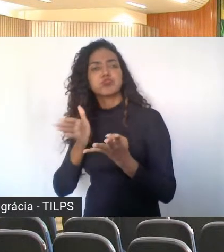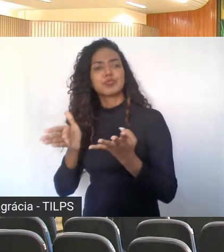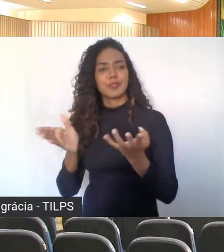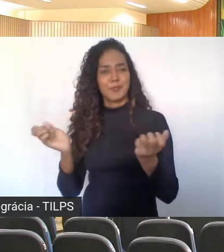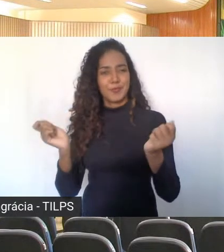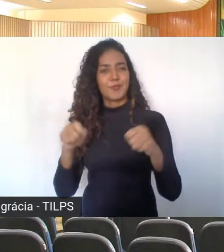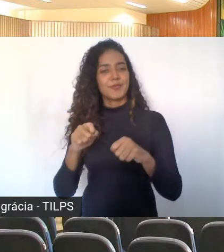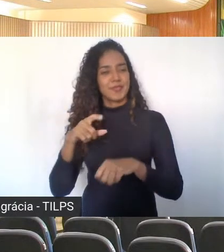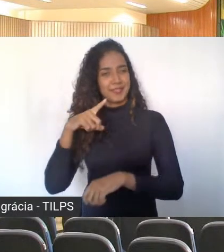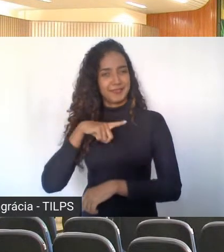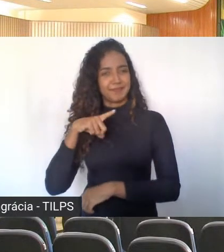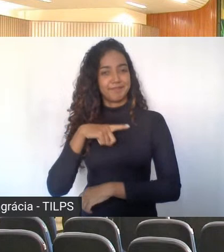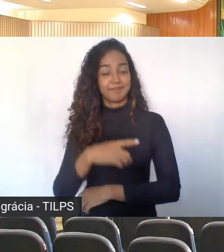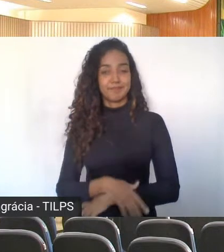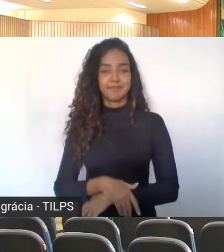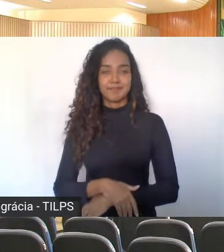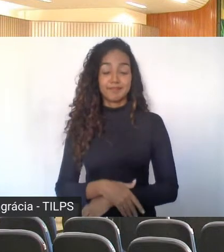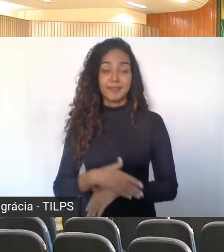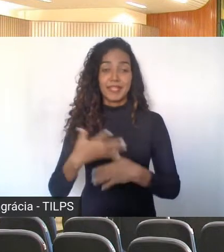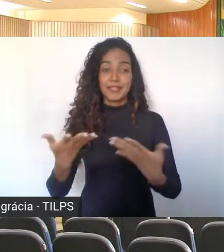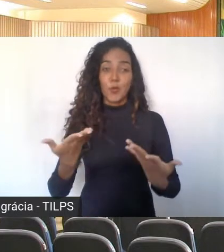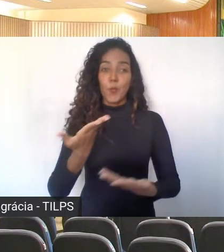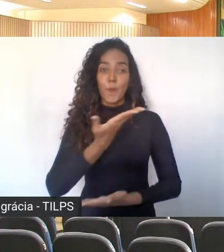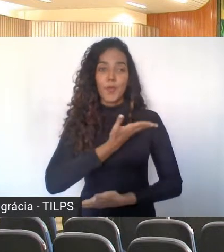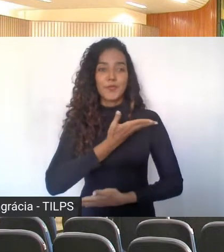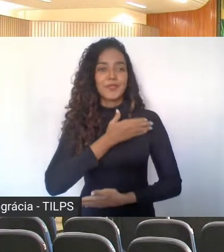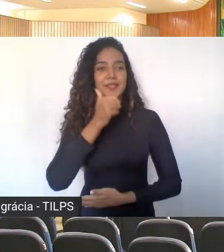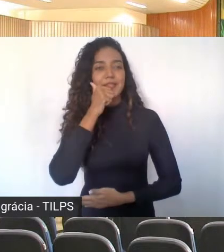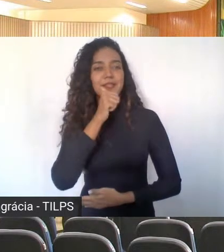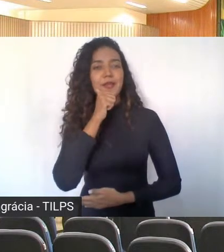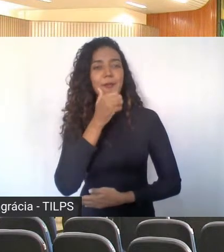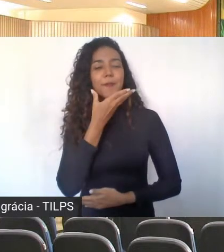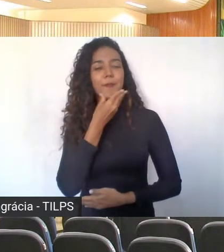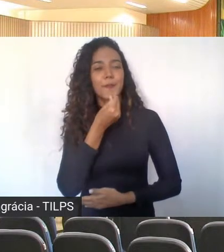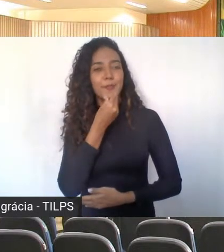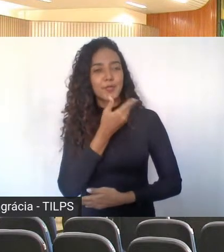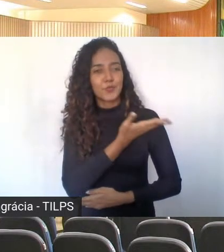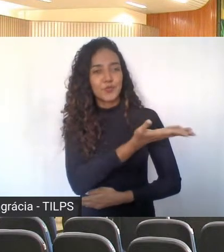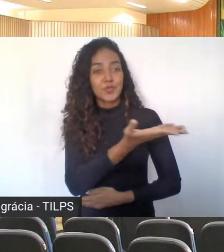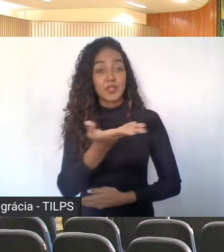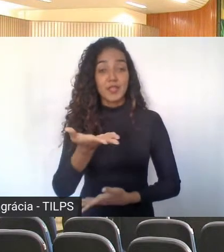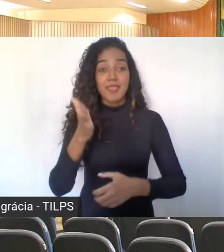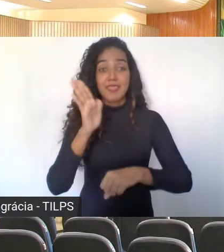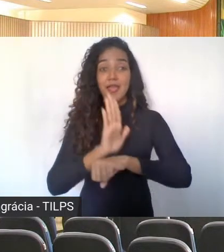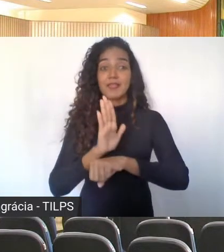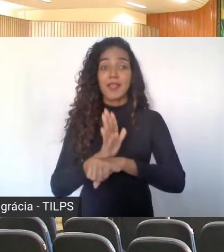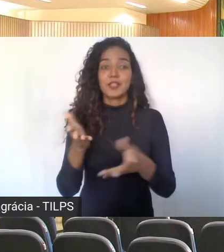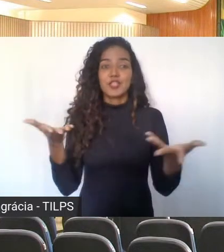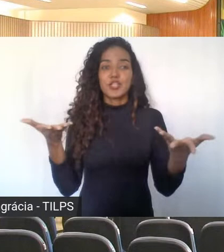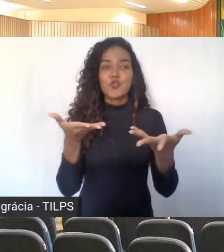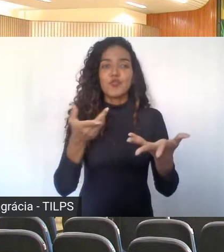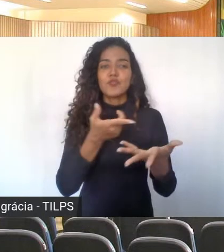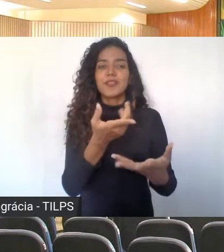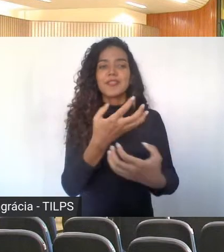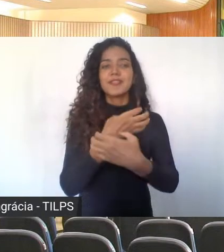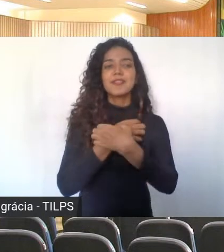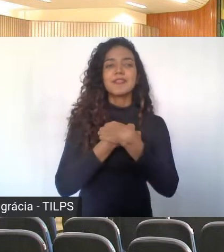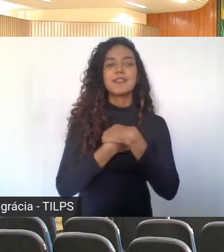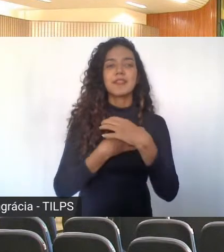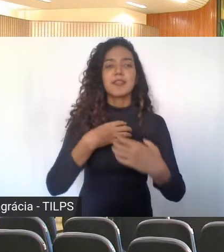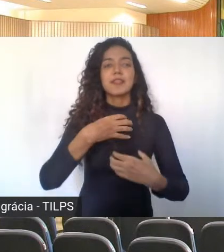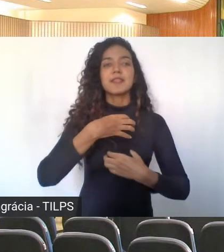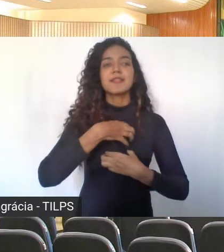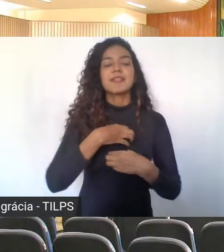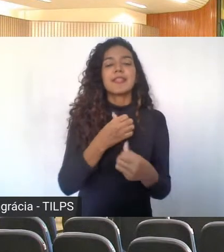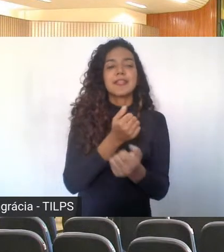queridos, minhas queridas, na tarde de hoje, sintam-se abraçados e abraçadas. Vocês estão